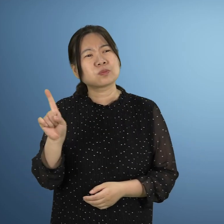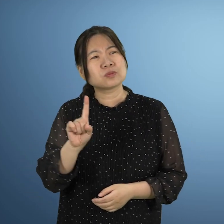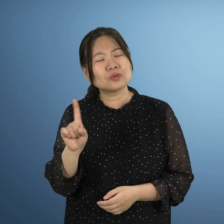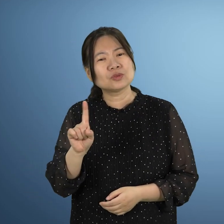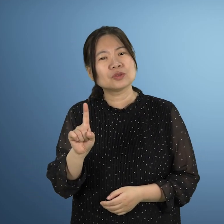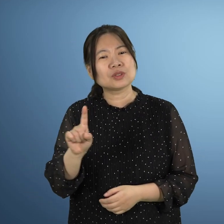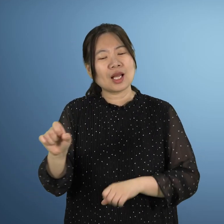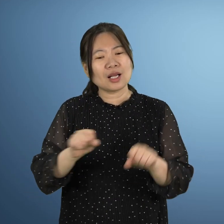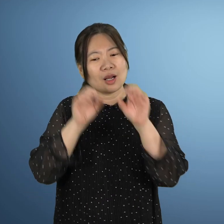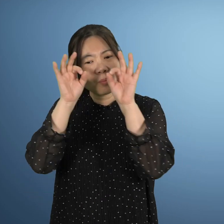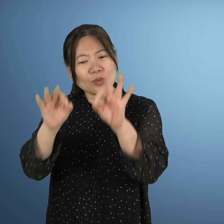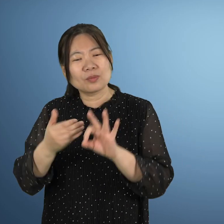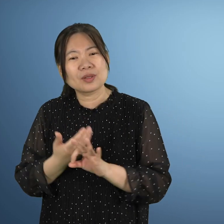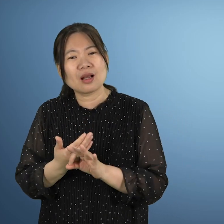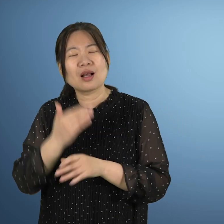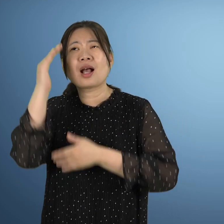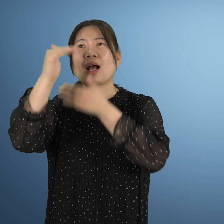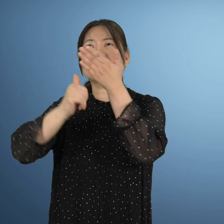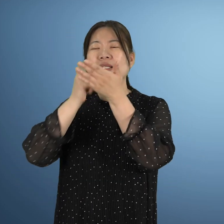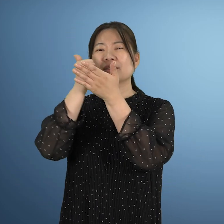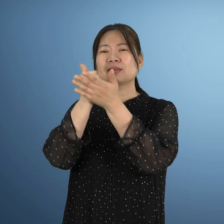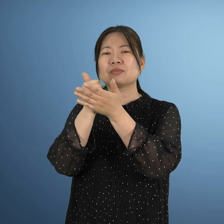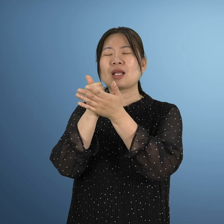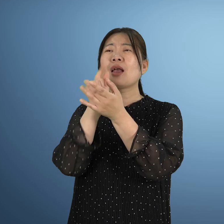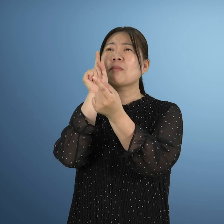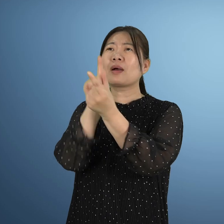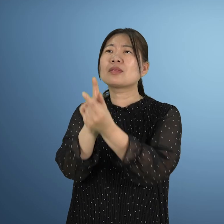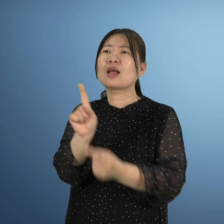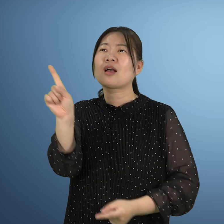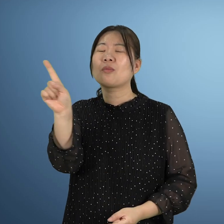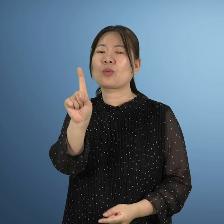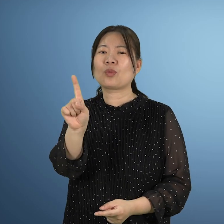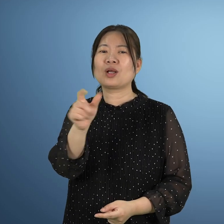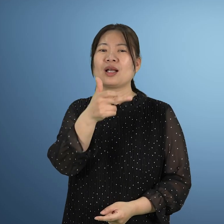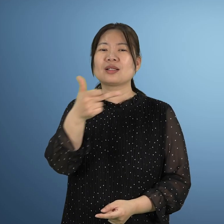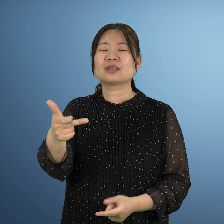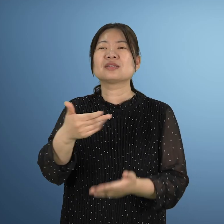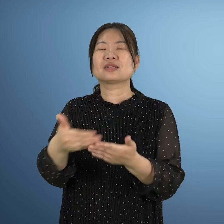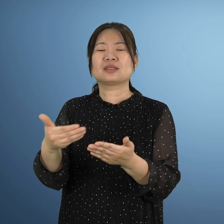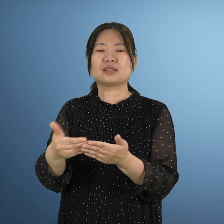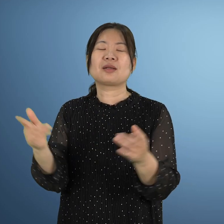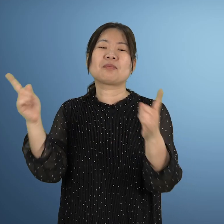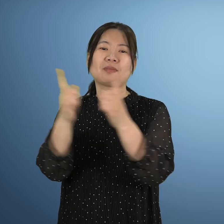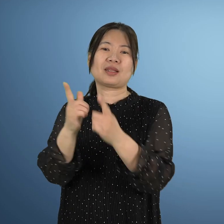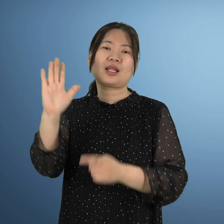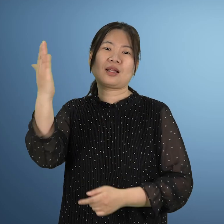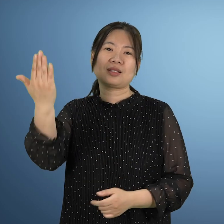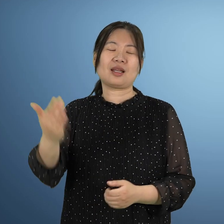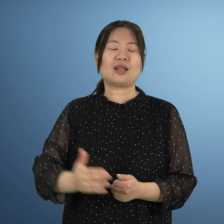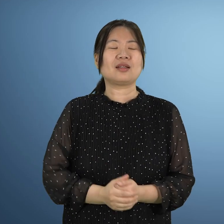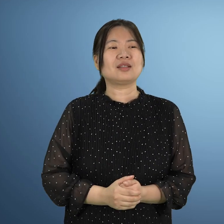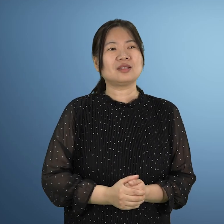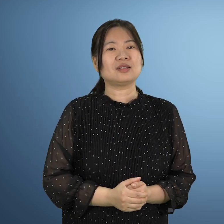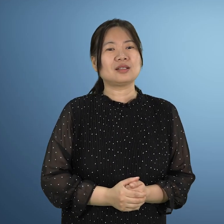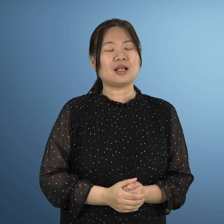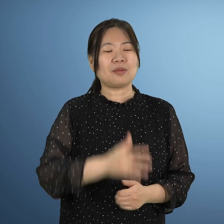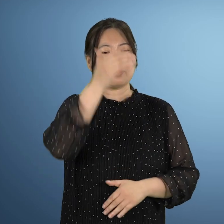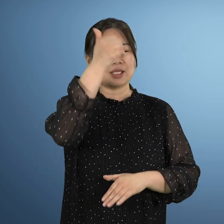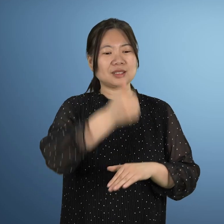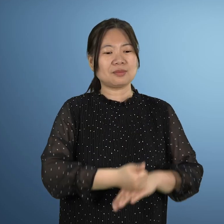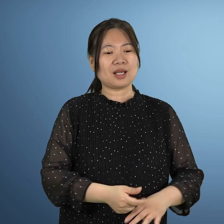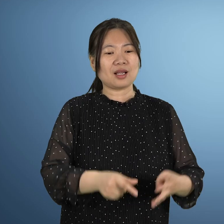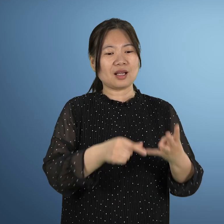무엇인가를 하다 보면 하나님의 뭘 만나게 된다? 큰 그림을 만나게 된다. 마지막